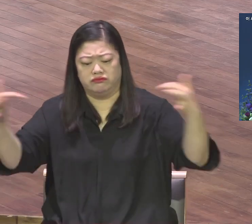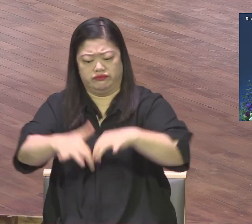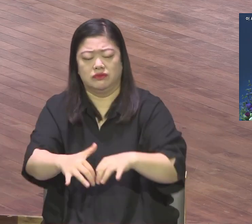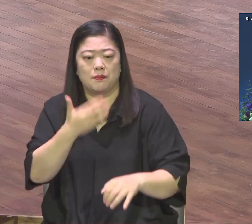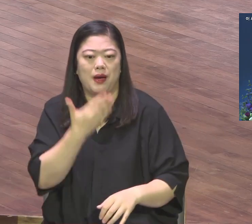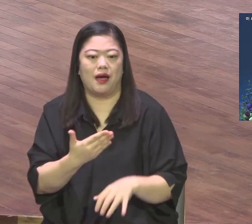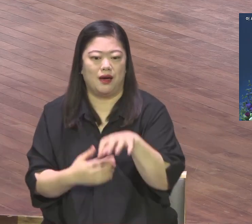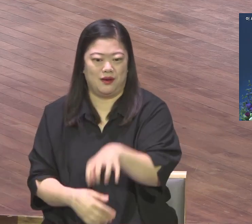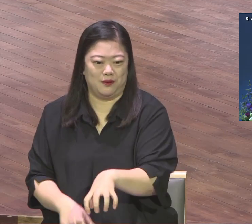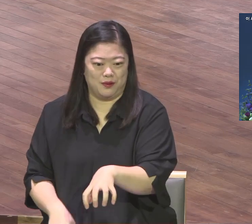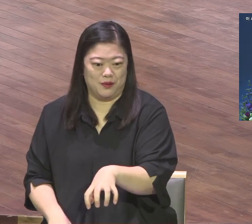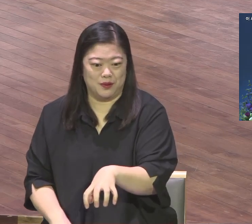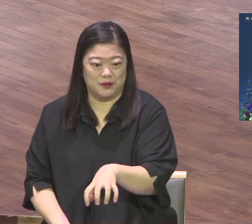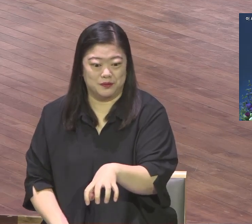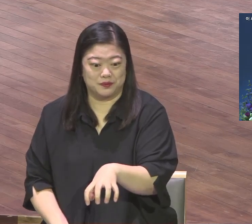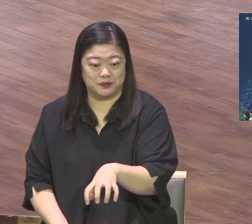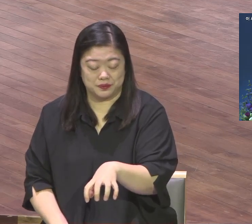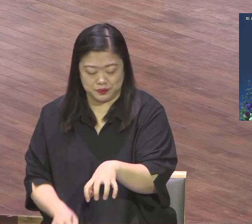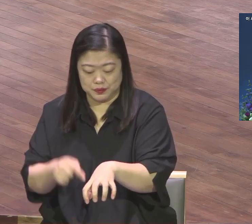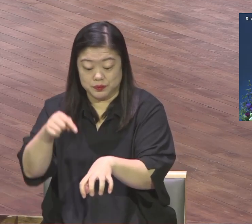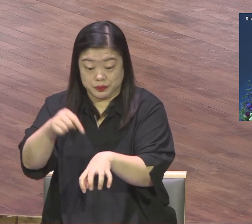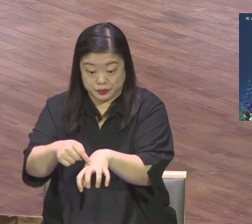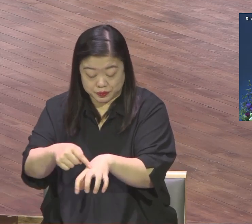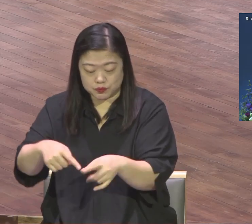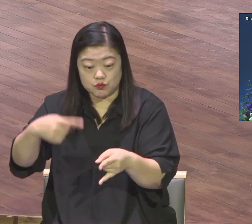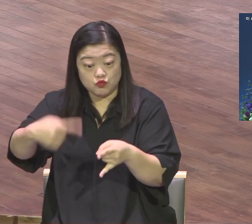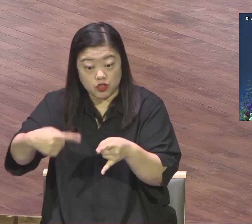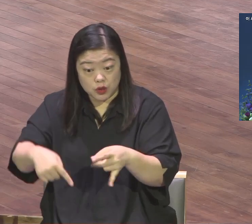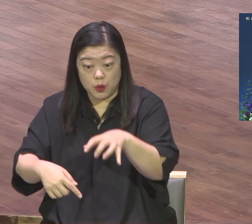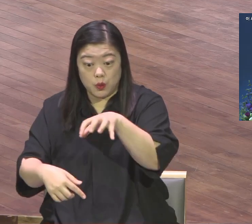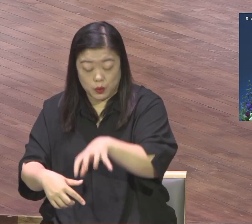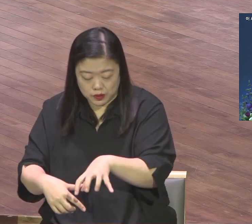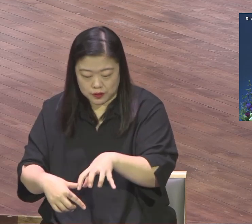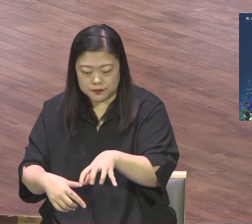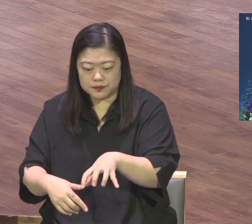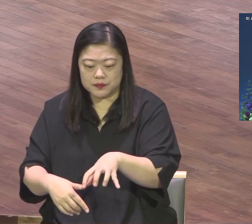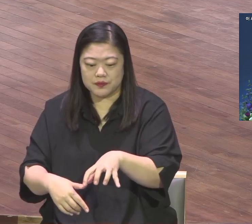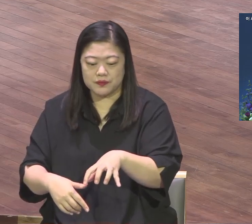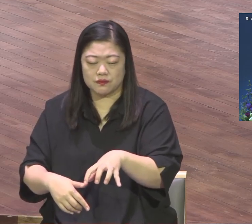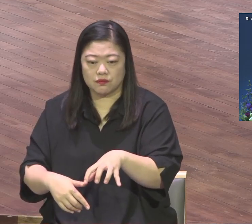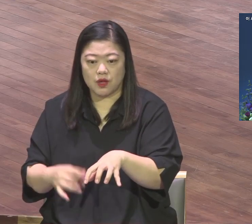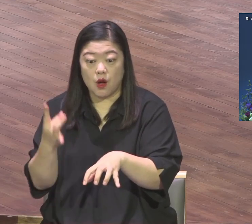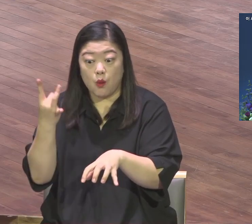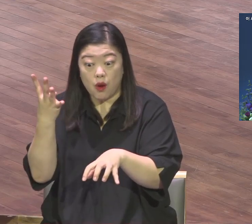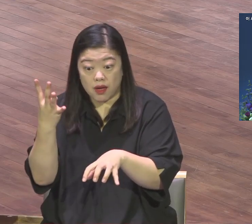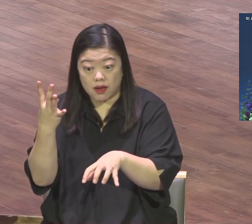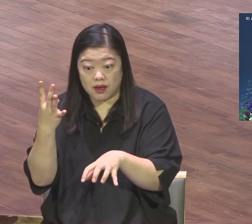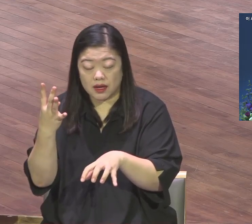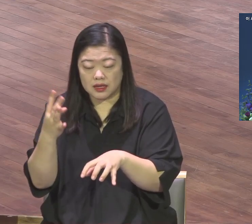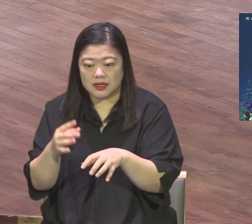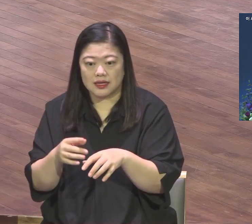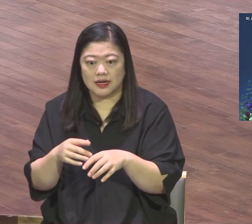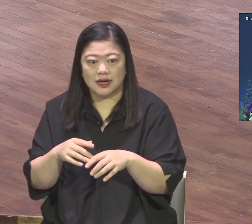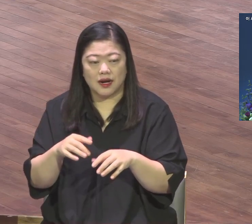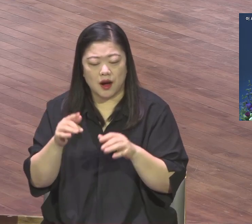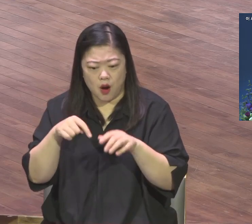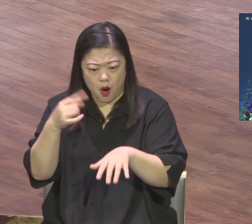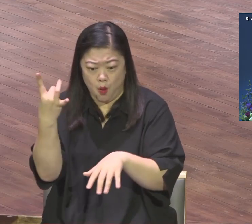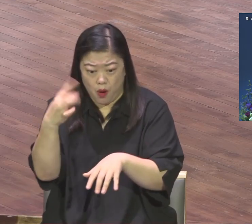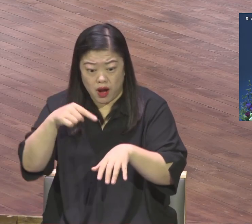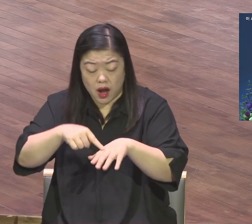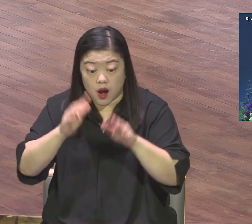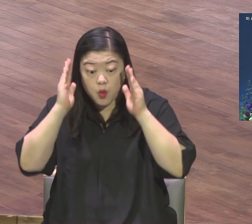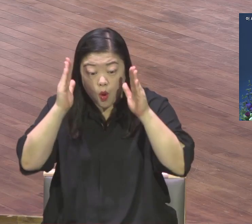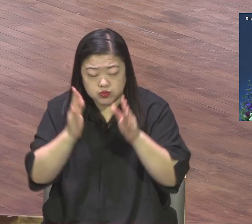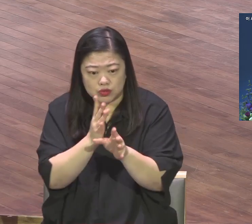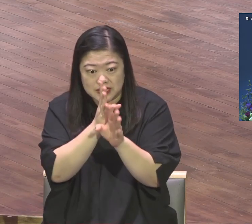바울은 이 두란노 서원의 정규 강의가 없는 시간 두란노 서원의 정규